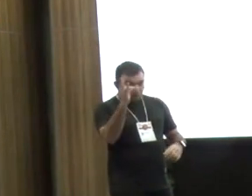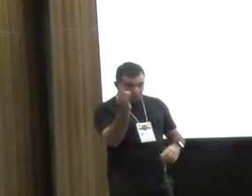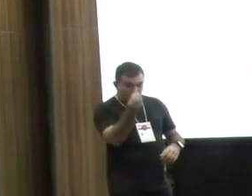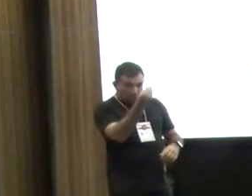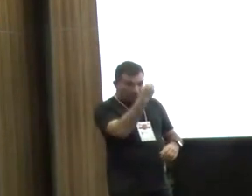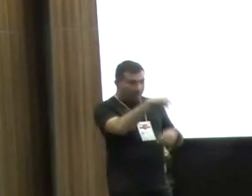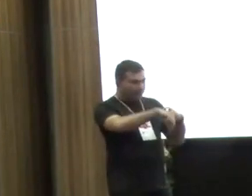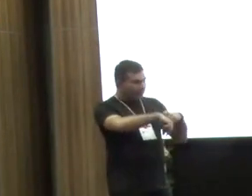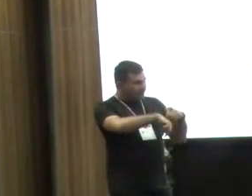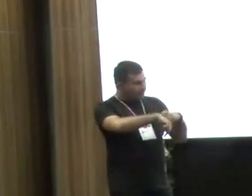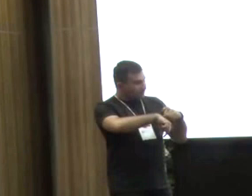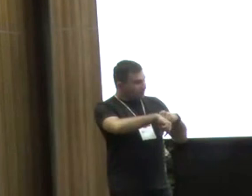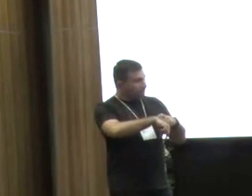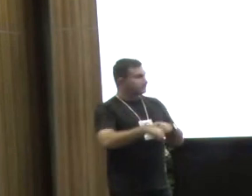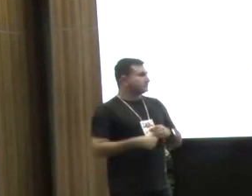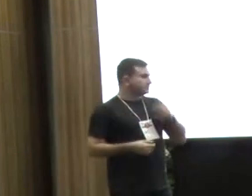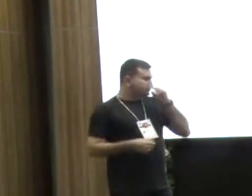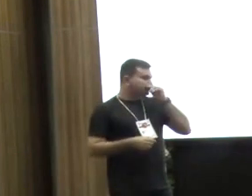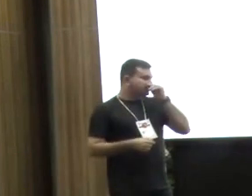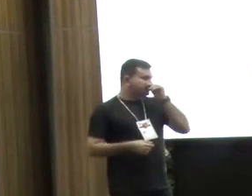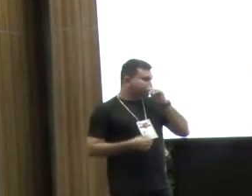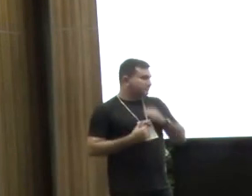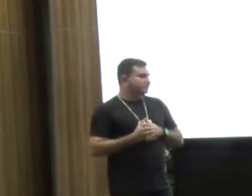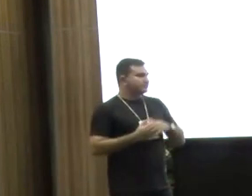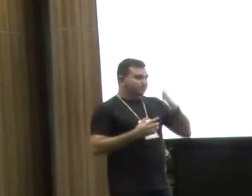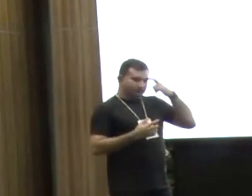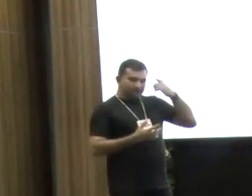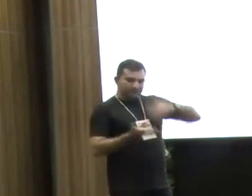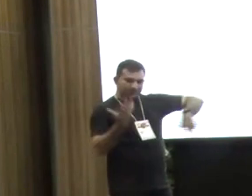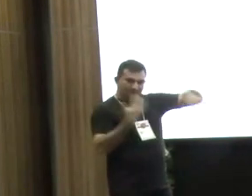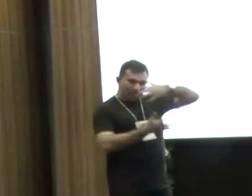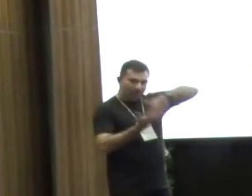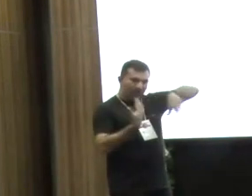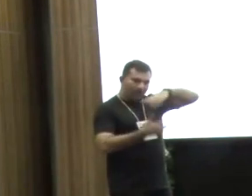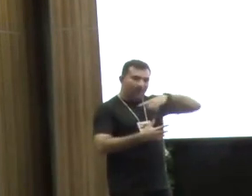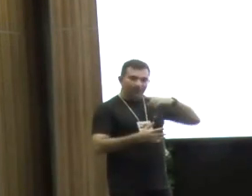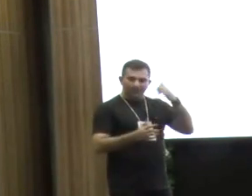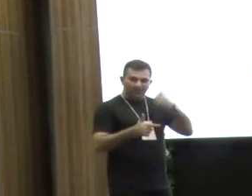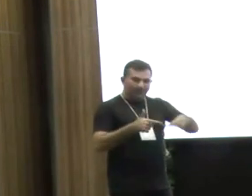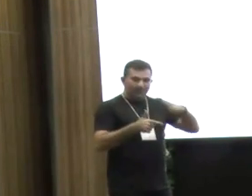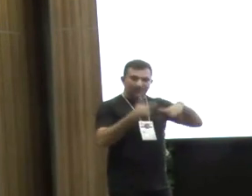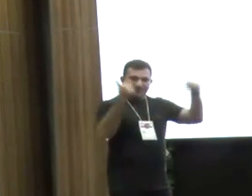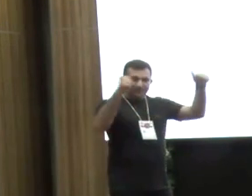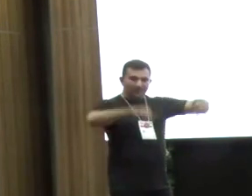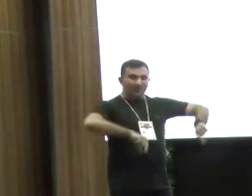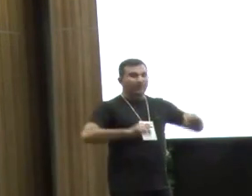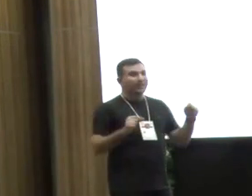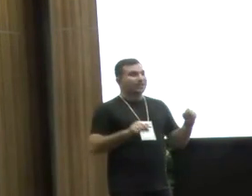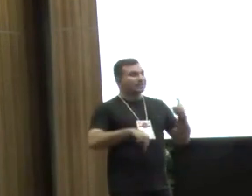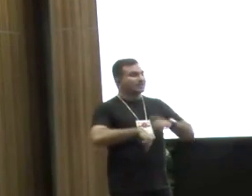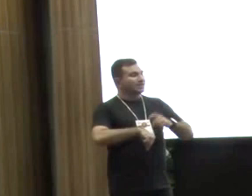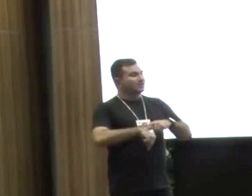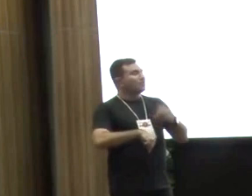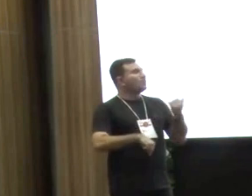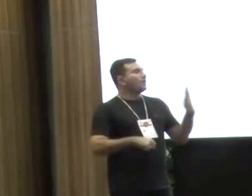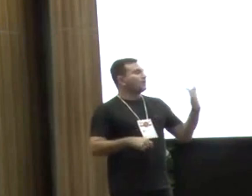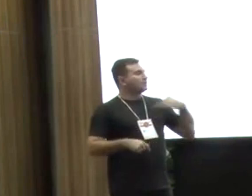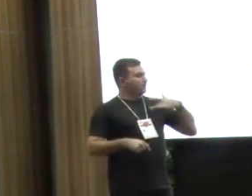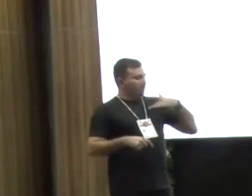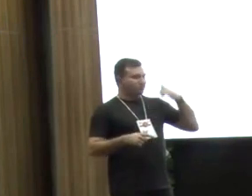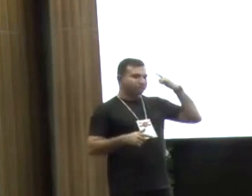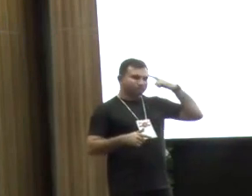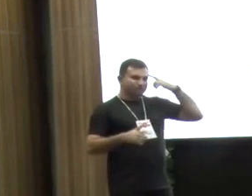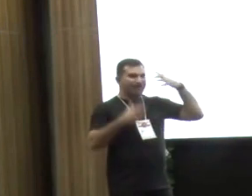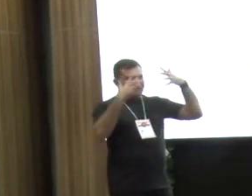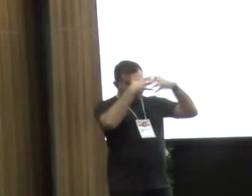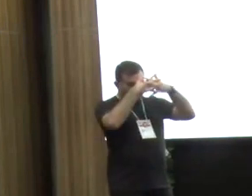Todo momento de incerteza gera caos. O grande problema é quanto tempo eu fico no caos. Então, a gente